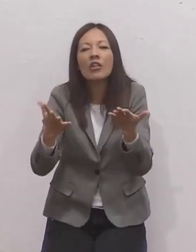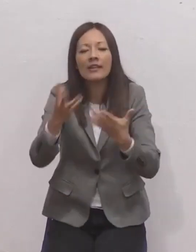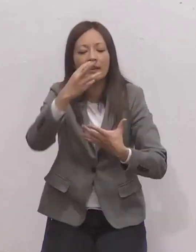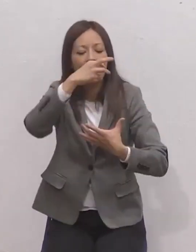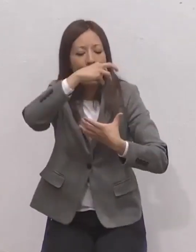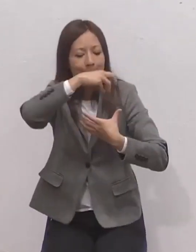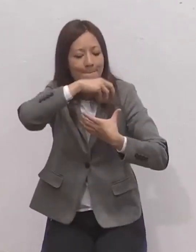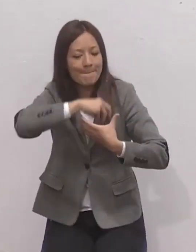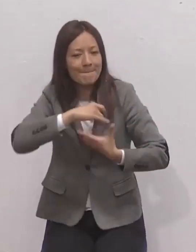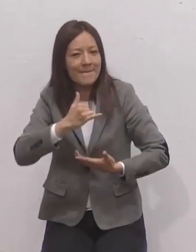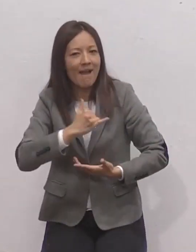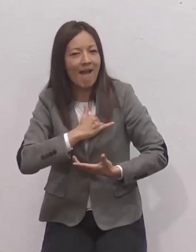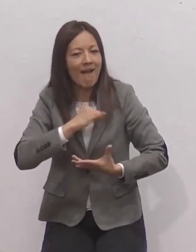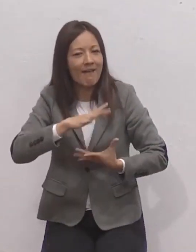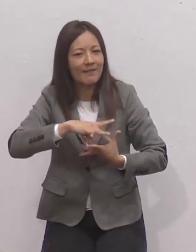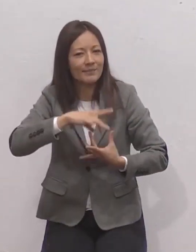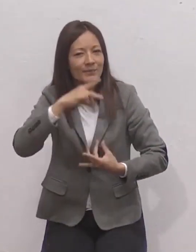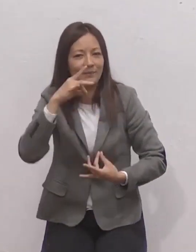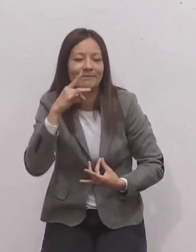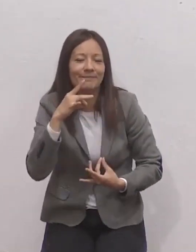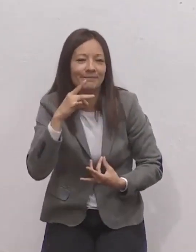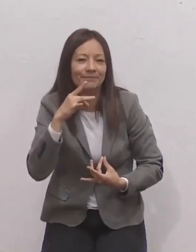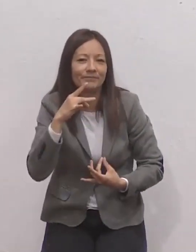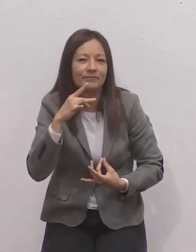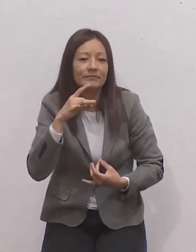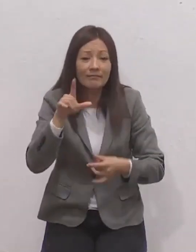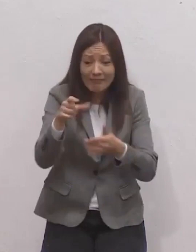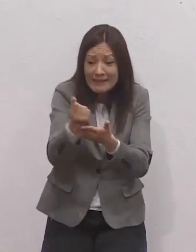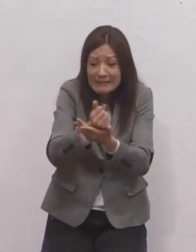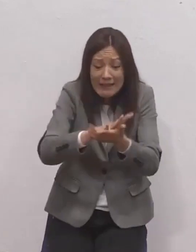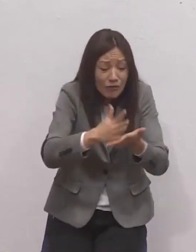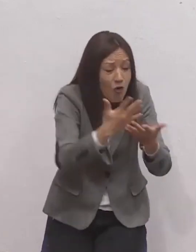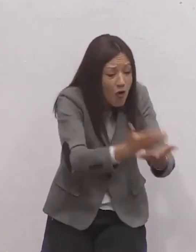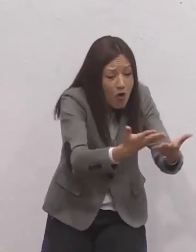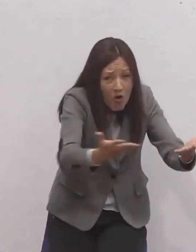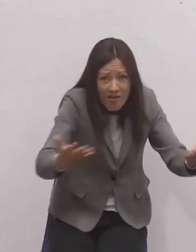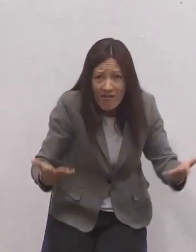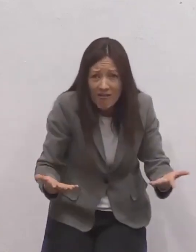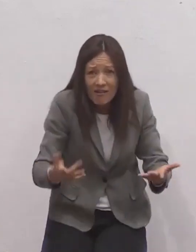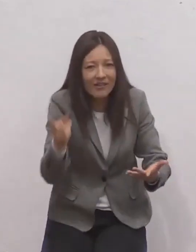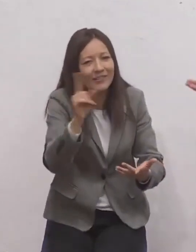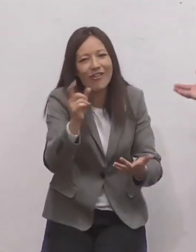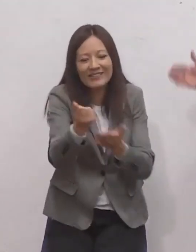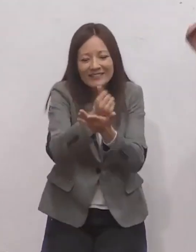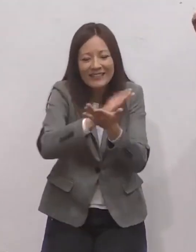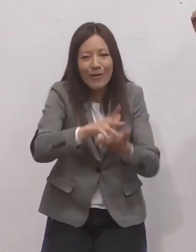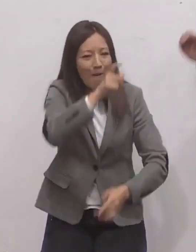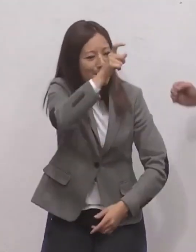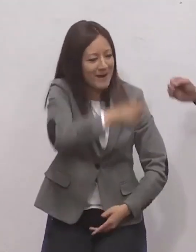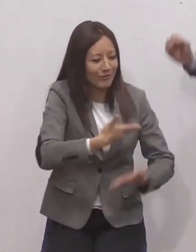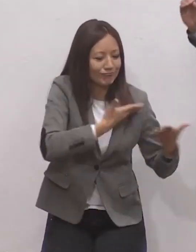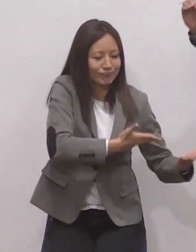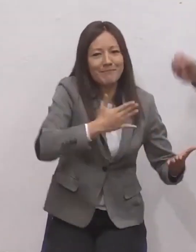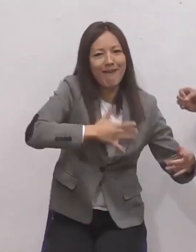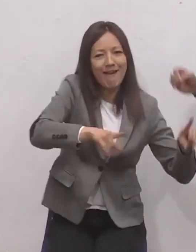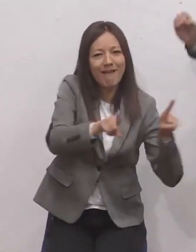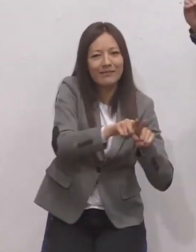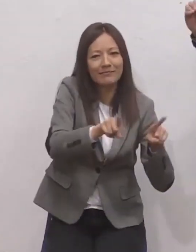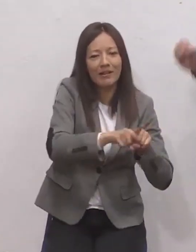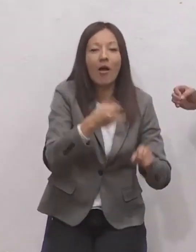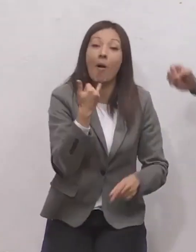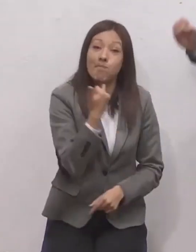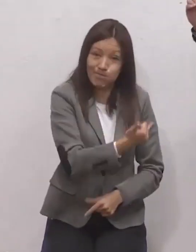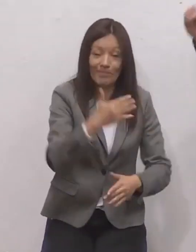nuestro ser. Y que lo santo no es las cosas, sino las personas. Mi hermano